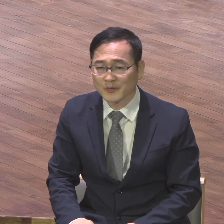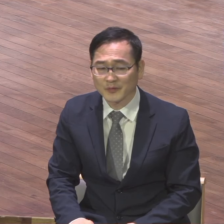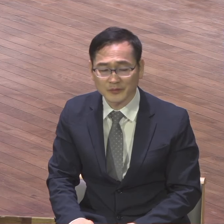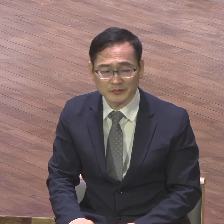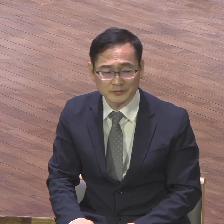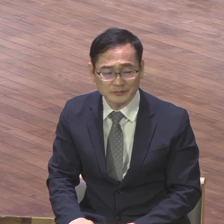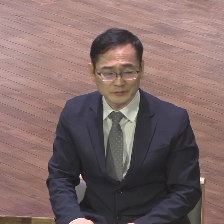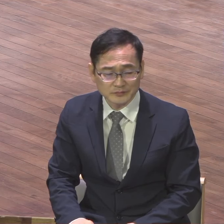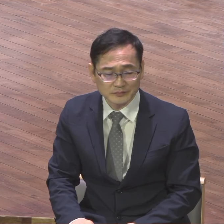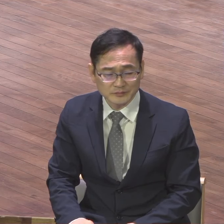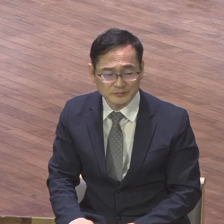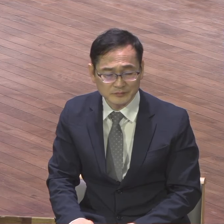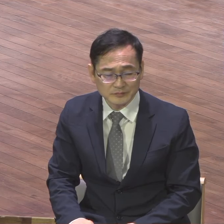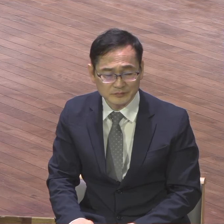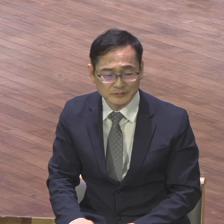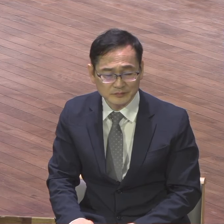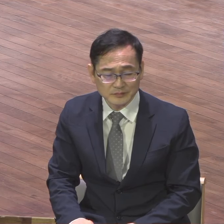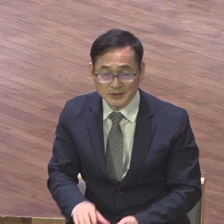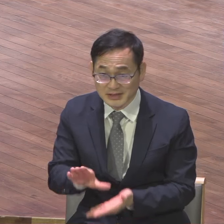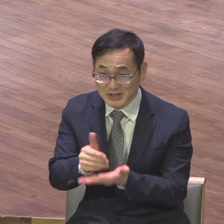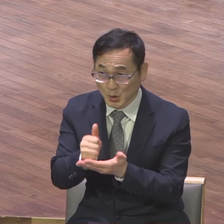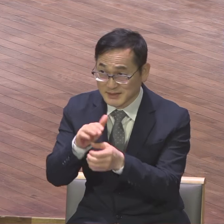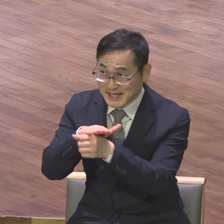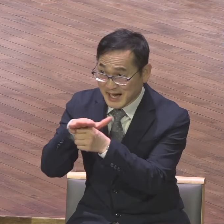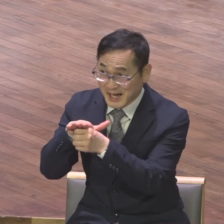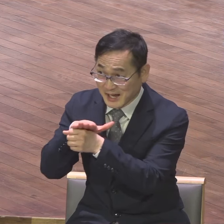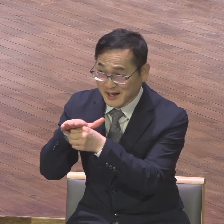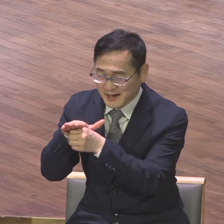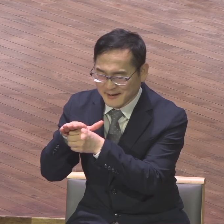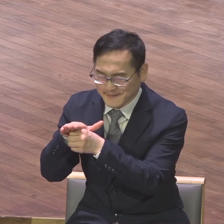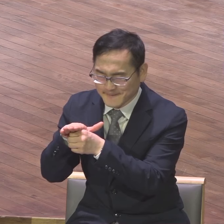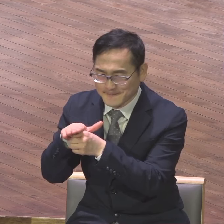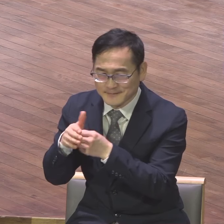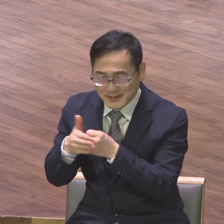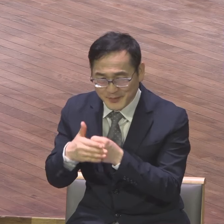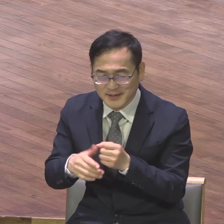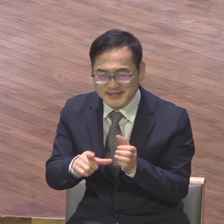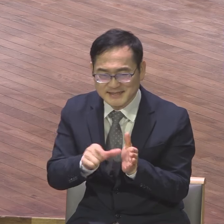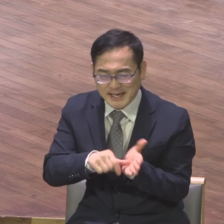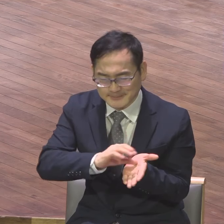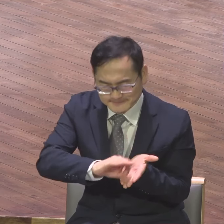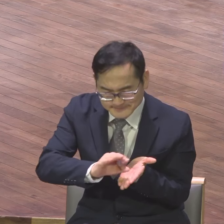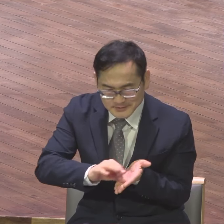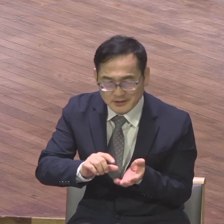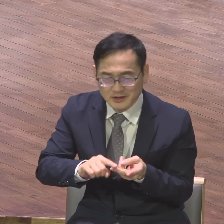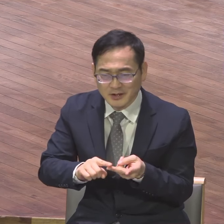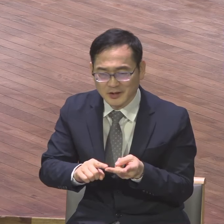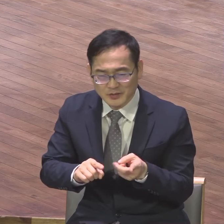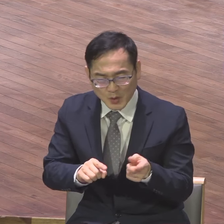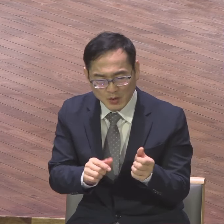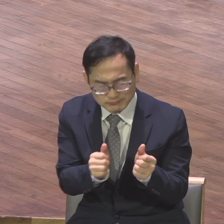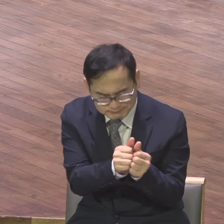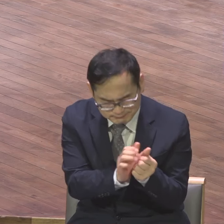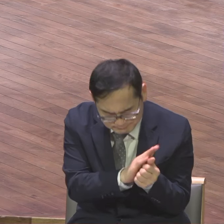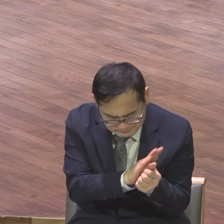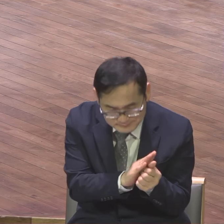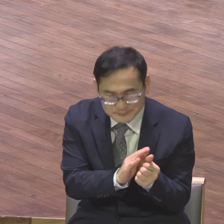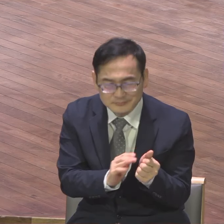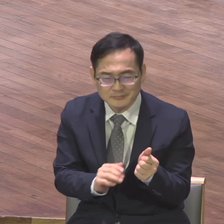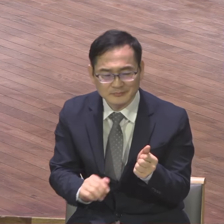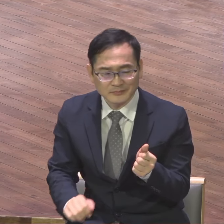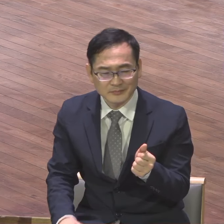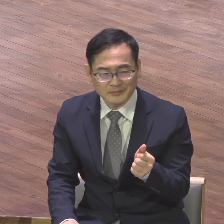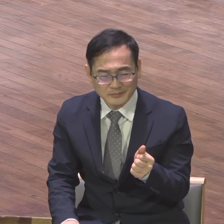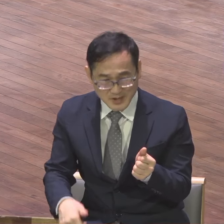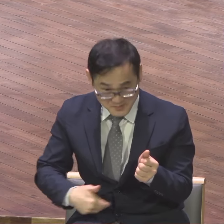그러면 이 그리스도 사랑 때문에 내가 시간 들여, 물질 들여, 오리가한테 심리 가져, 그것도 달래고 속옷도